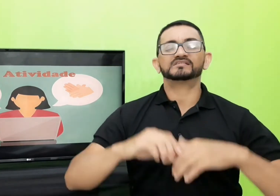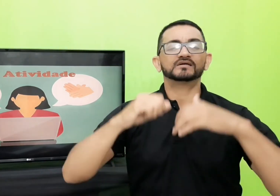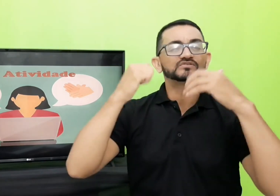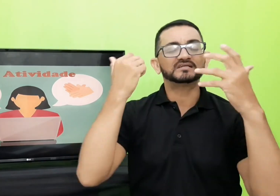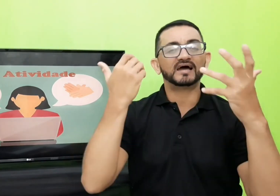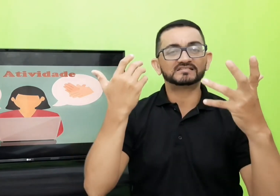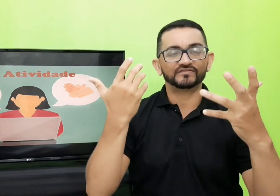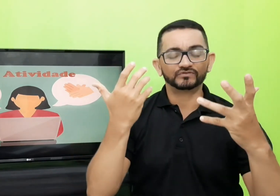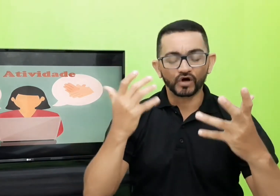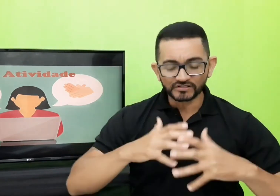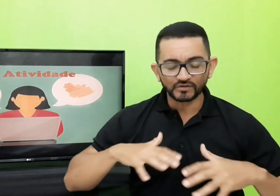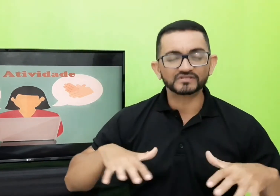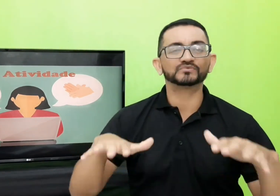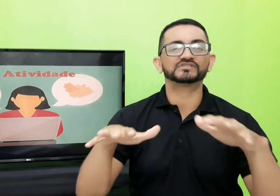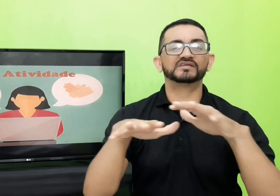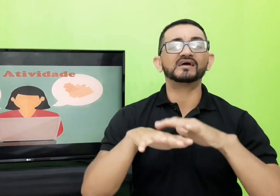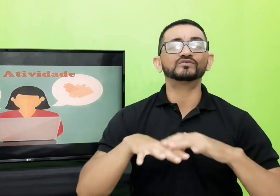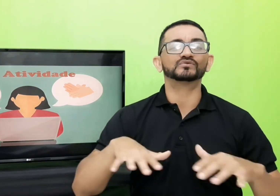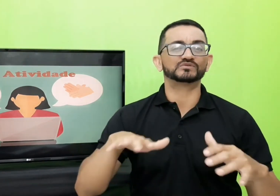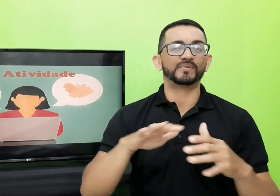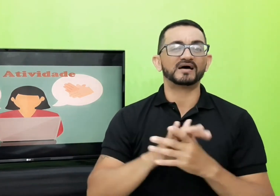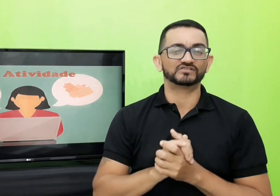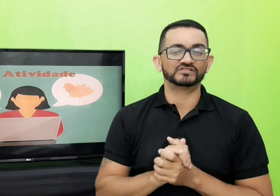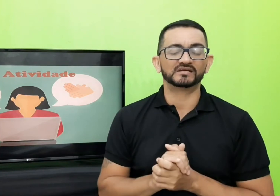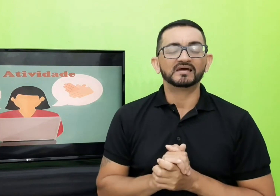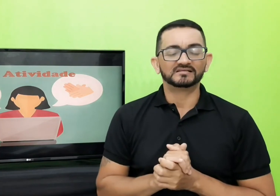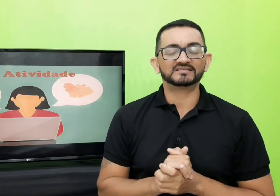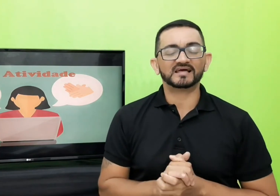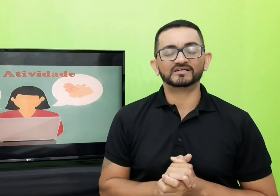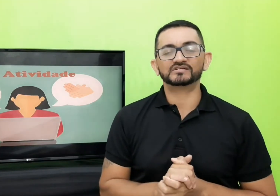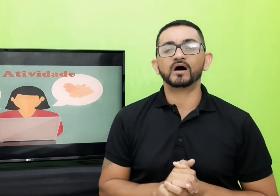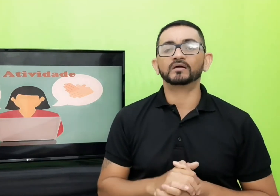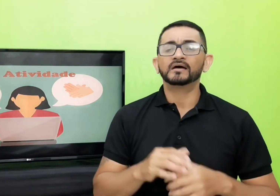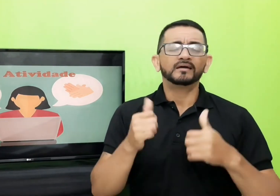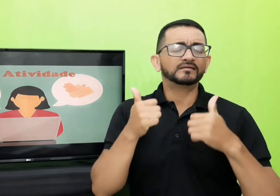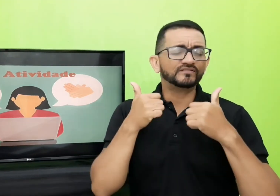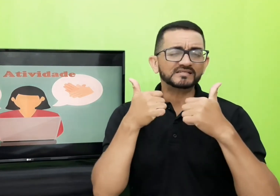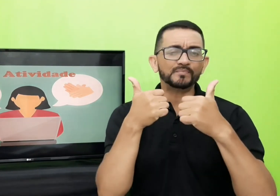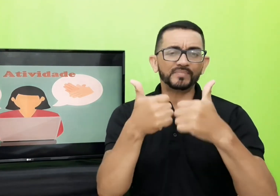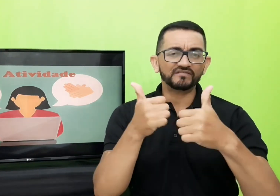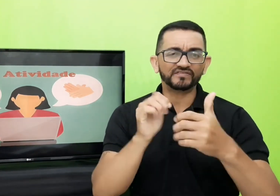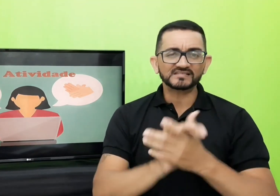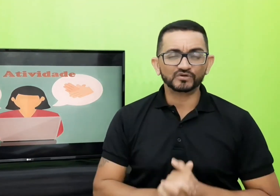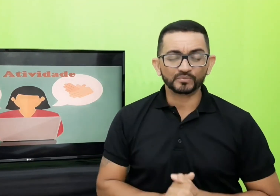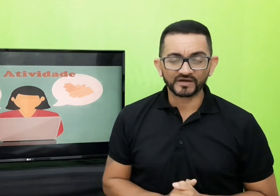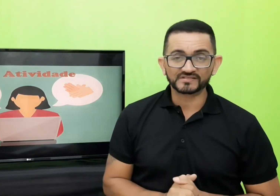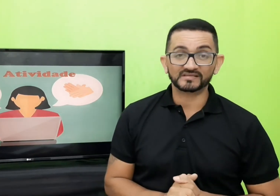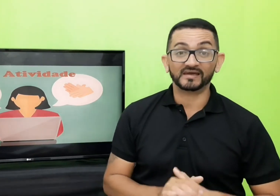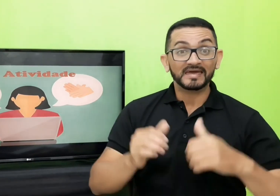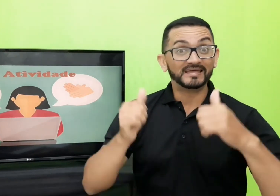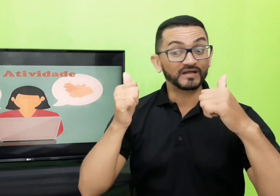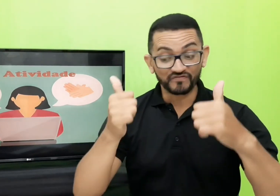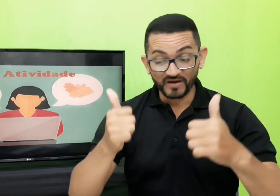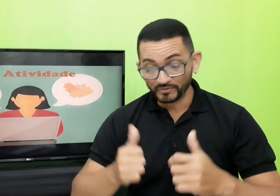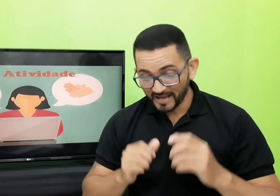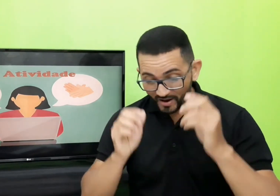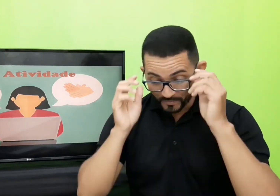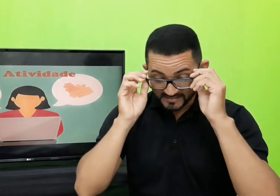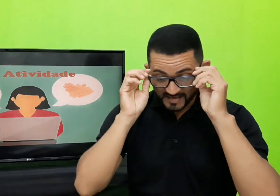são sinais que nós já usamos dentro do espaço de sala de aula. Então vai ser bem facinho para você. Então vamos lá